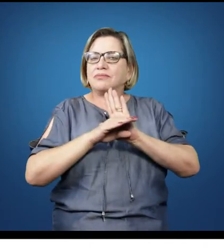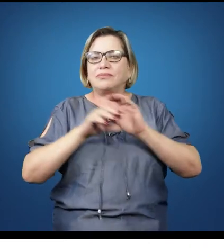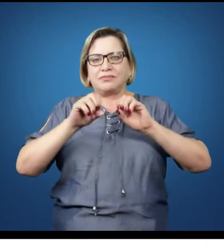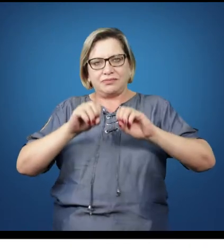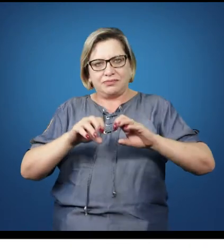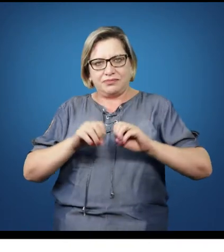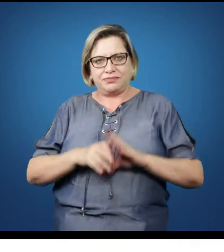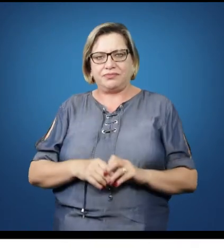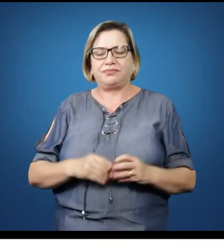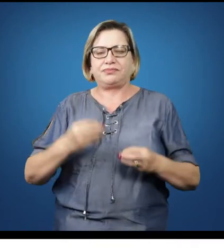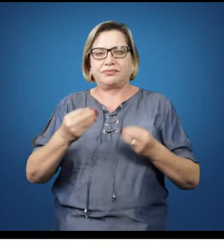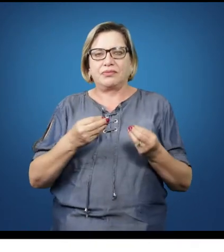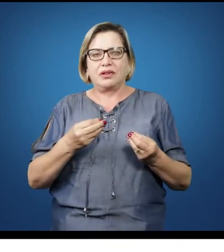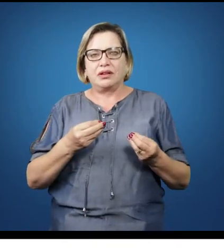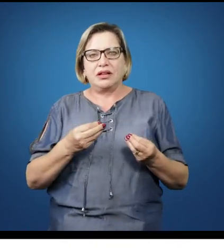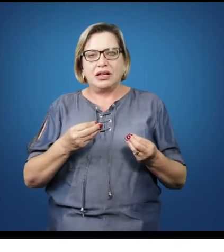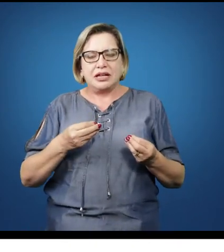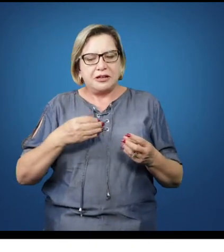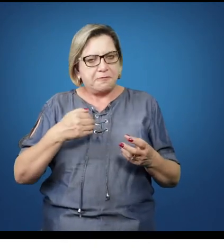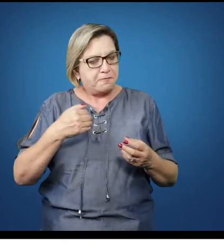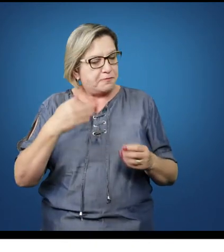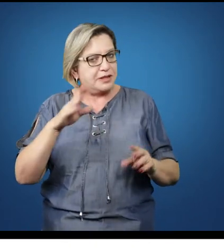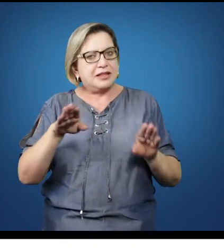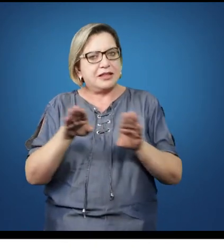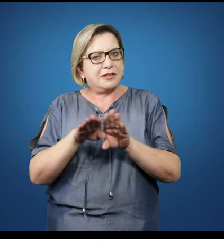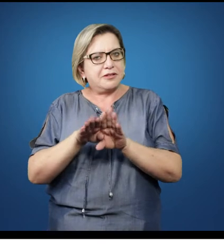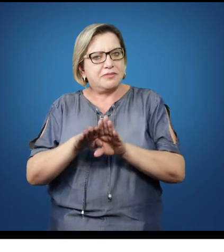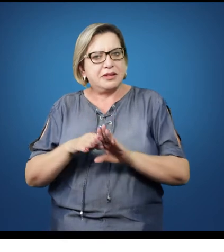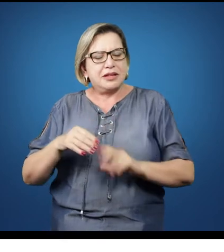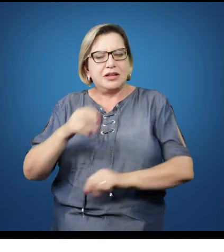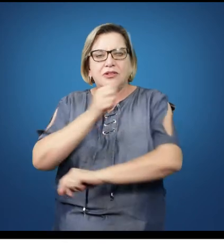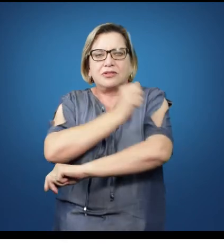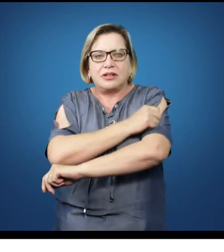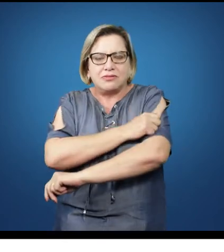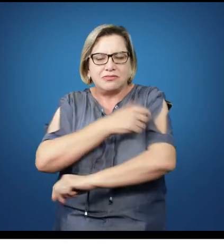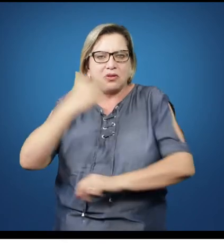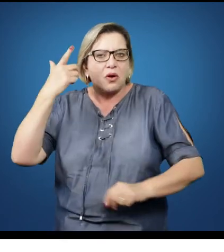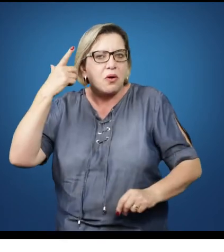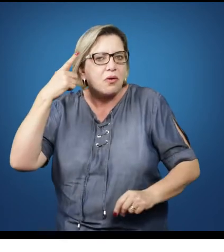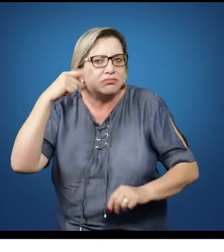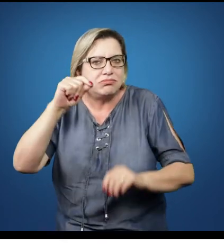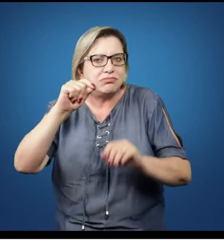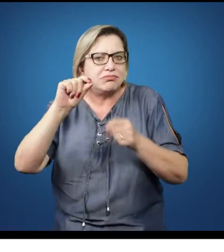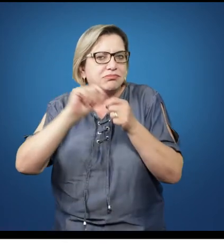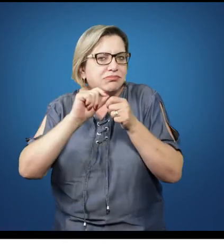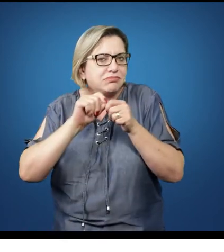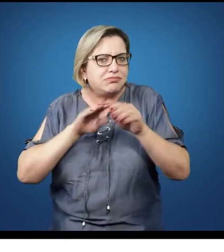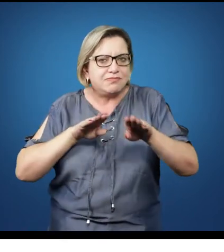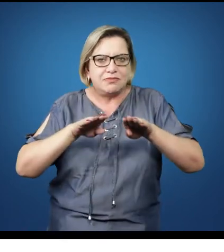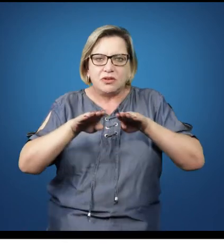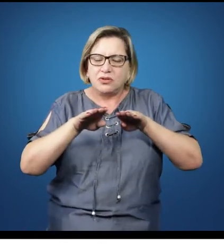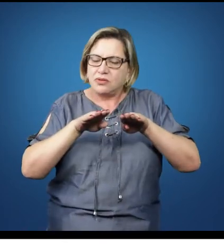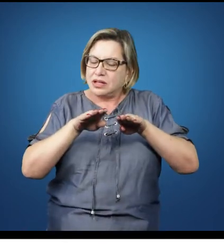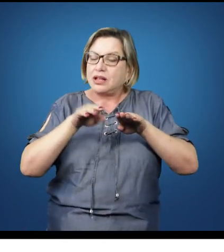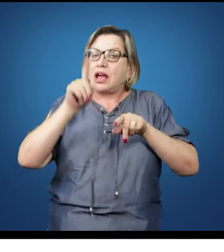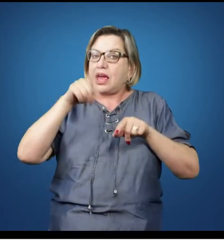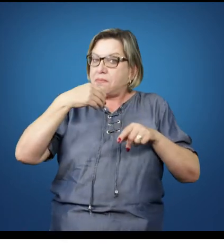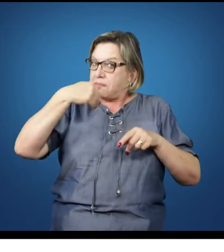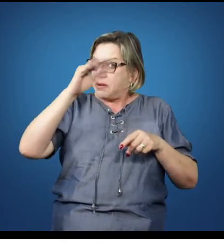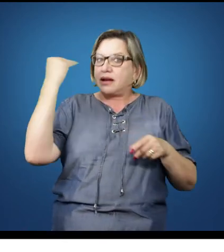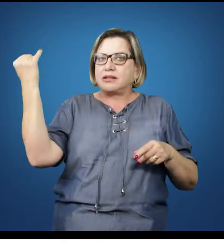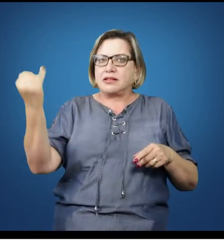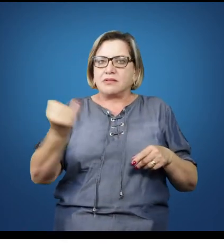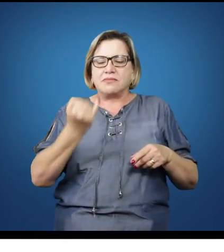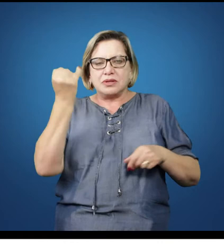E mais do que os nossos alunos conseguirem executar os movimentos na sala de aula, é importante que eles